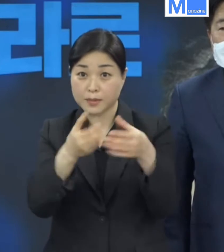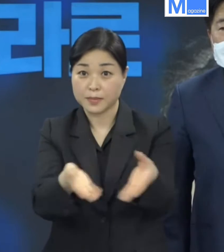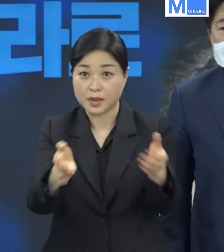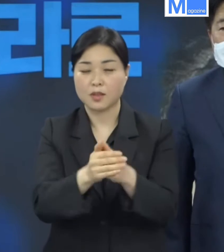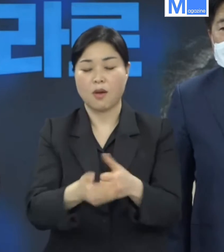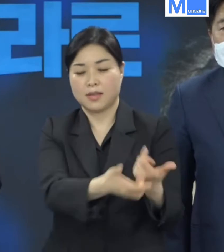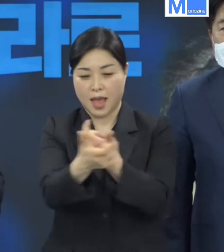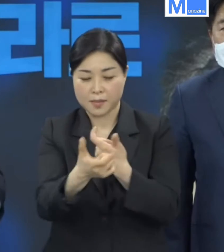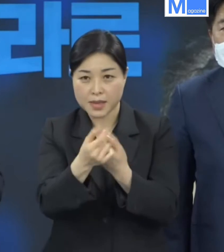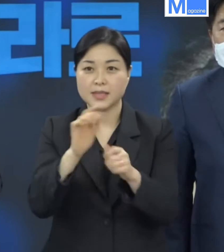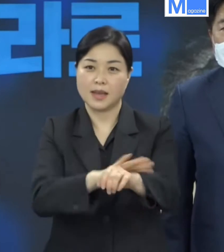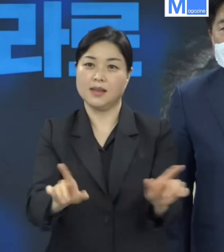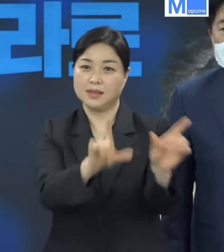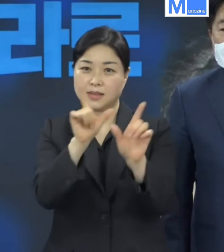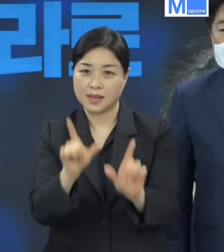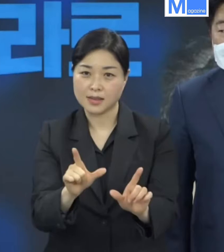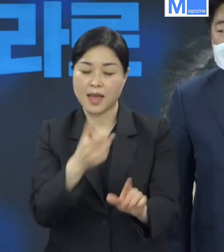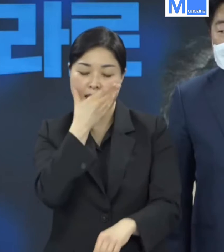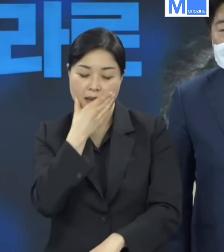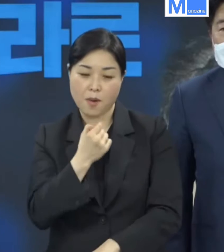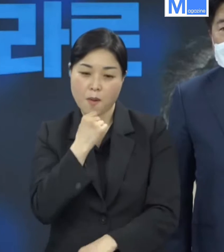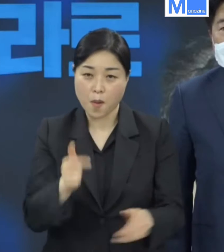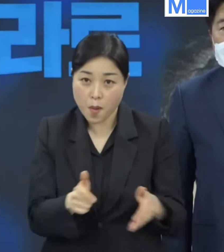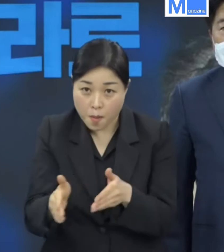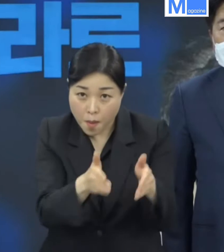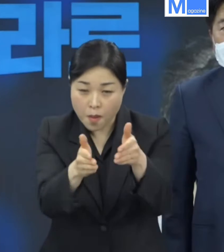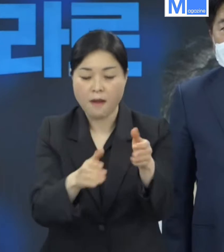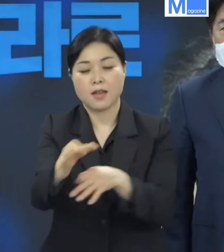행복한 골목경제를 만들겠습니다.